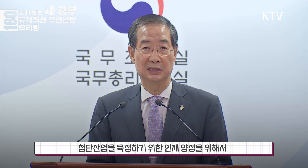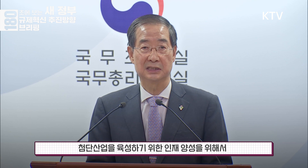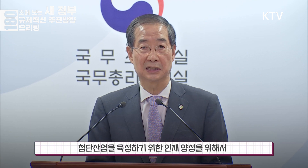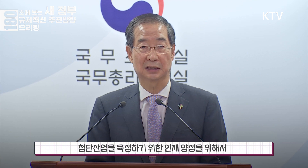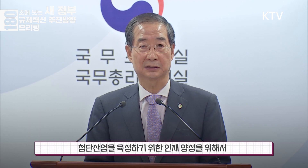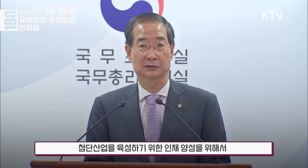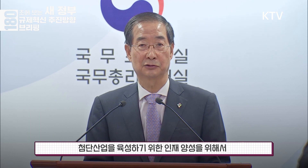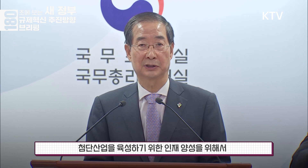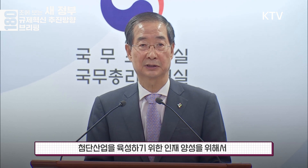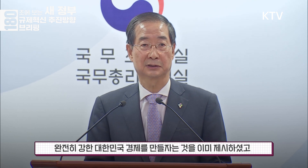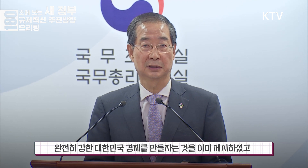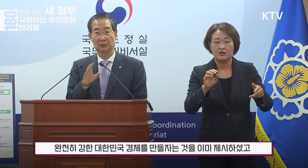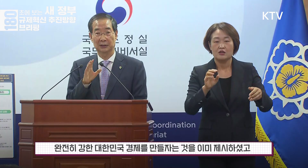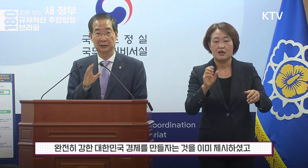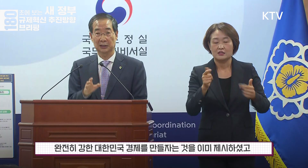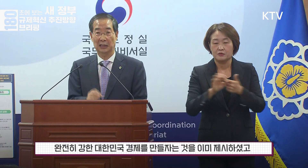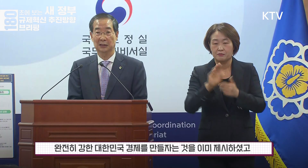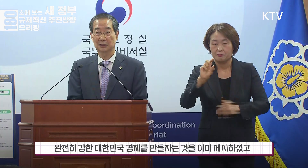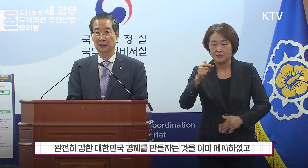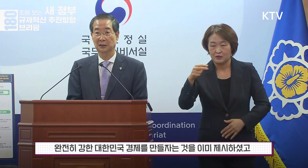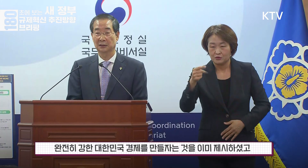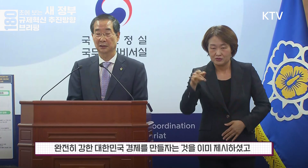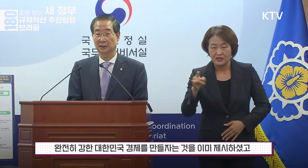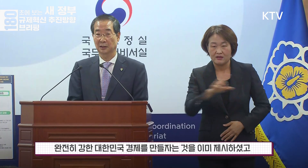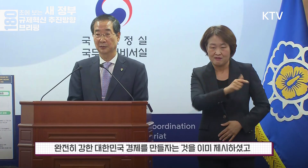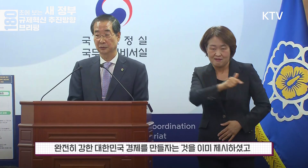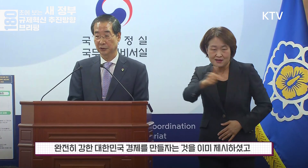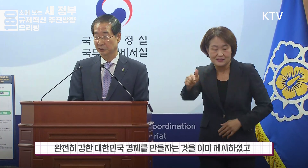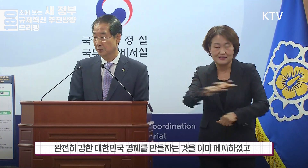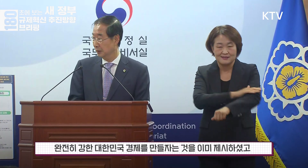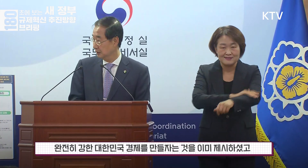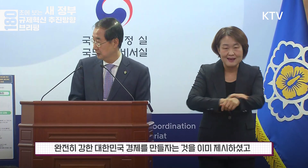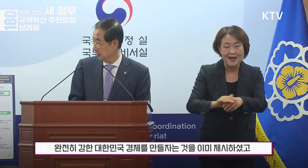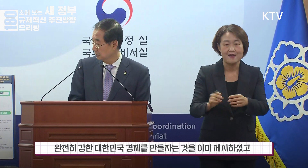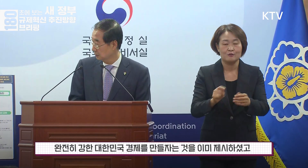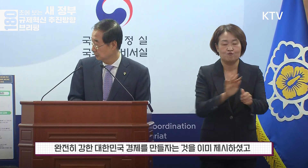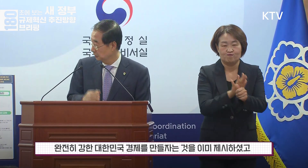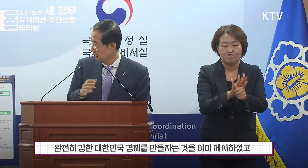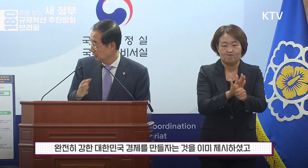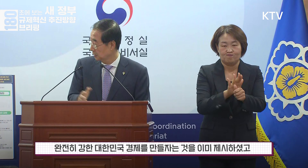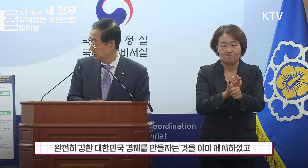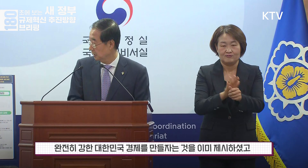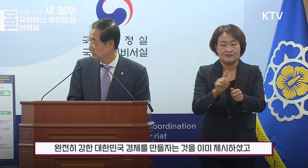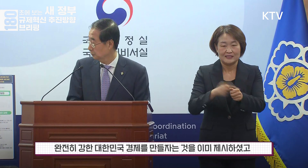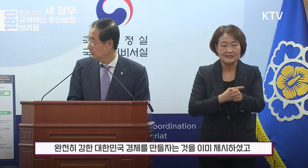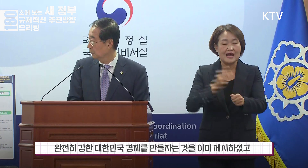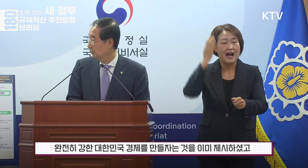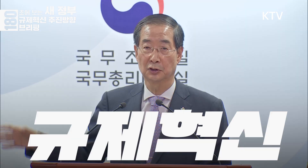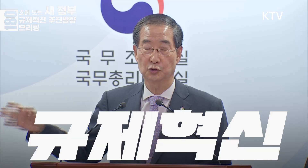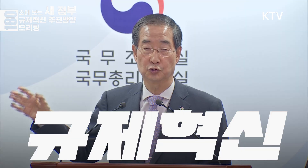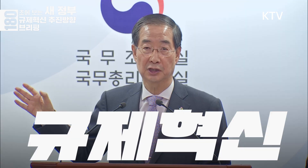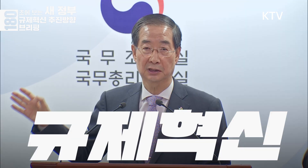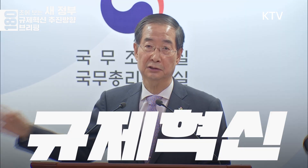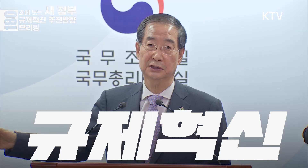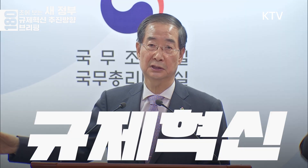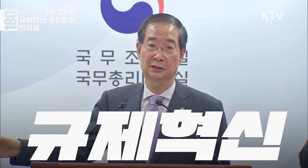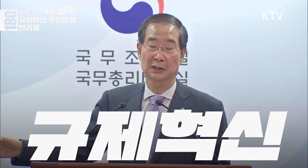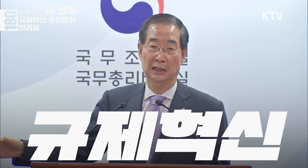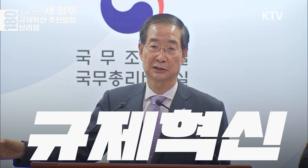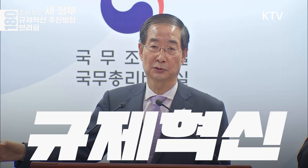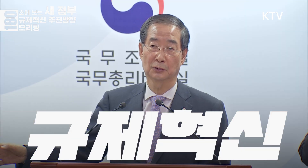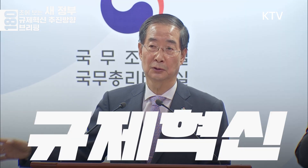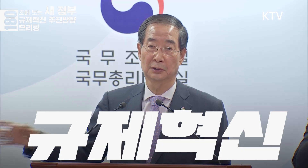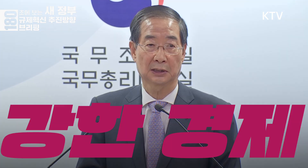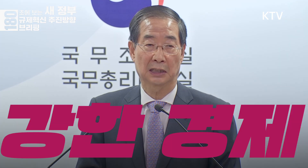이 인재 양성을 위해서 완전히 강한 그러한 대한민국 경제를 만들자 하는 것을 이미 제시를 하셨고, 규제